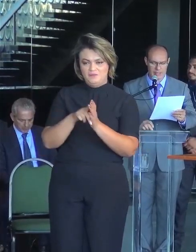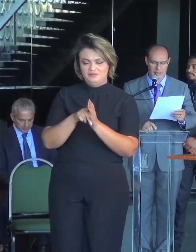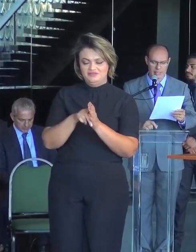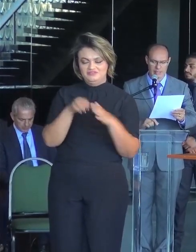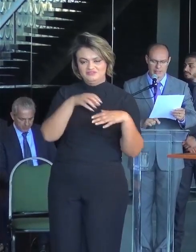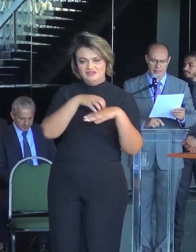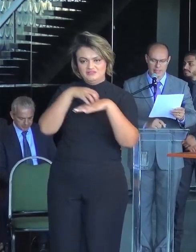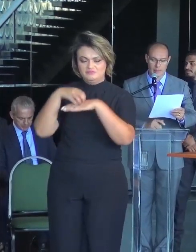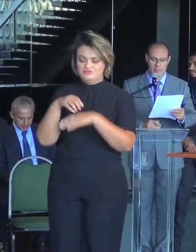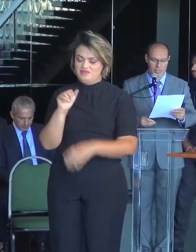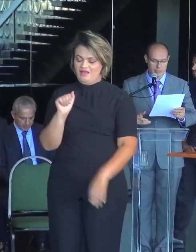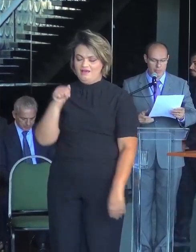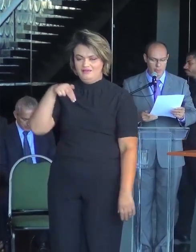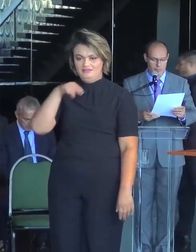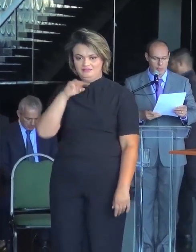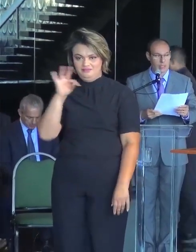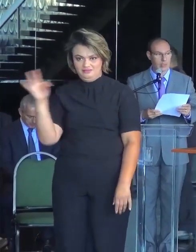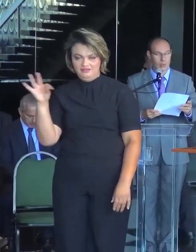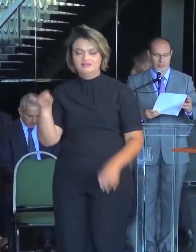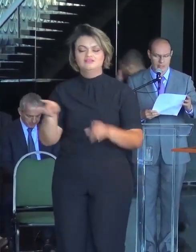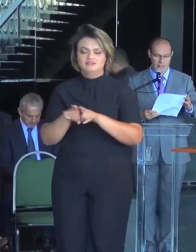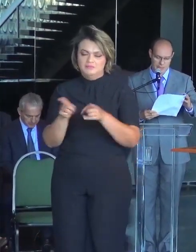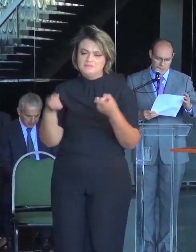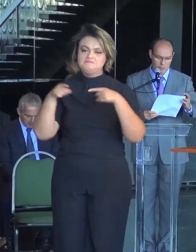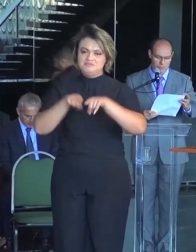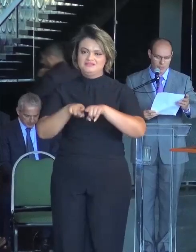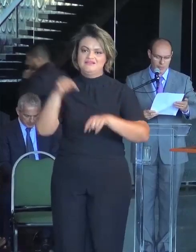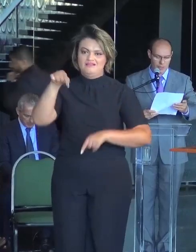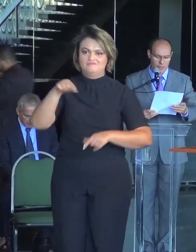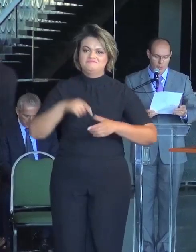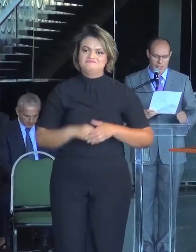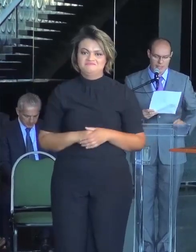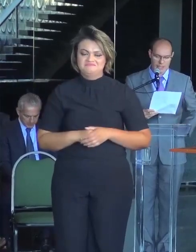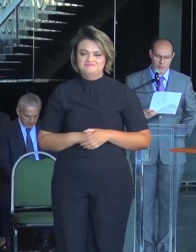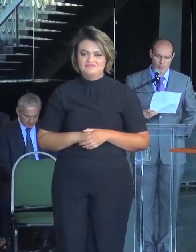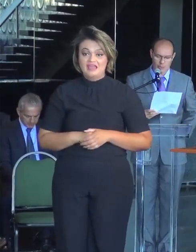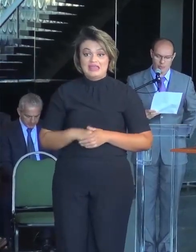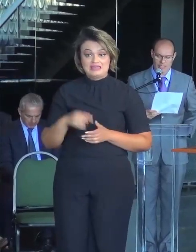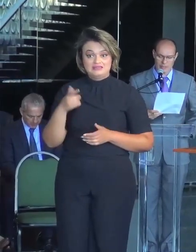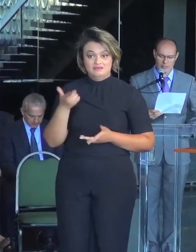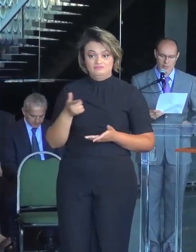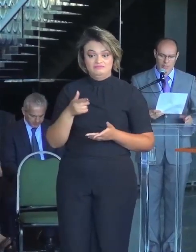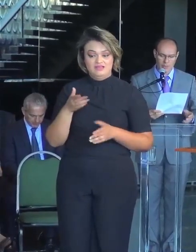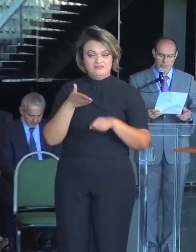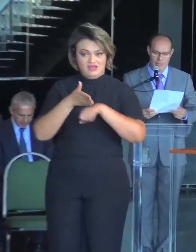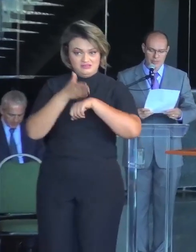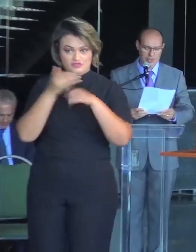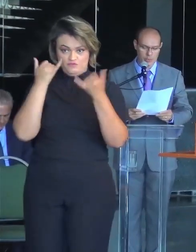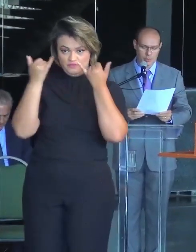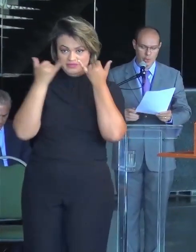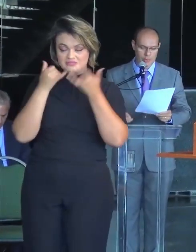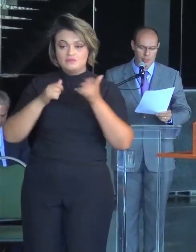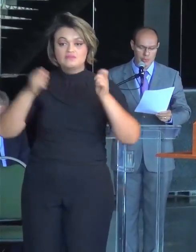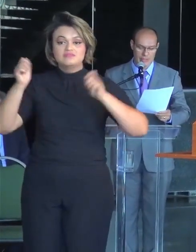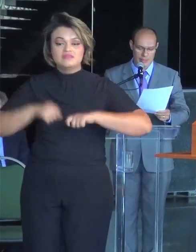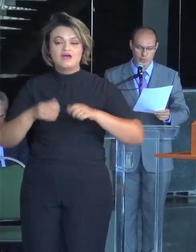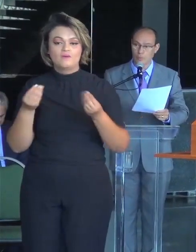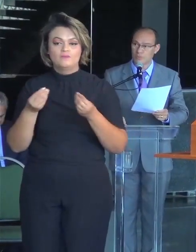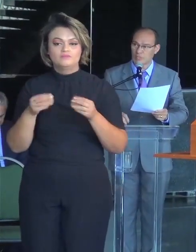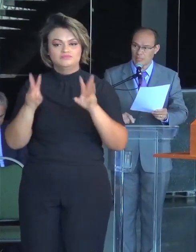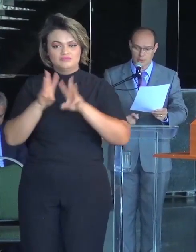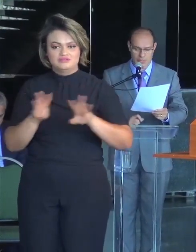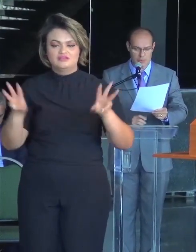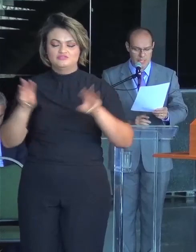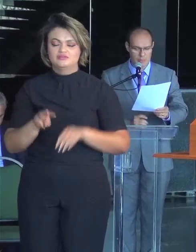Transportes Terrestres, a ANTT, também colabora com essa edição. O acesso à publicação pode ser feito por meio do